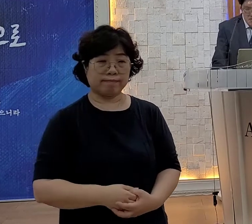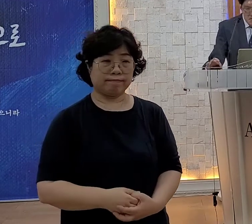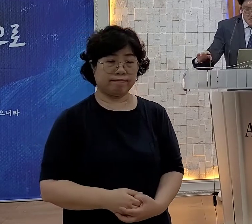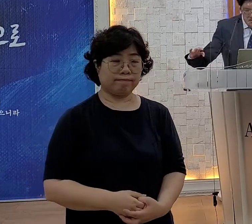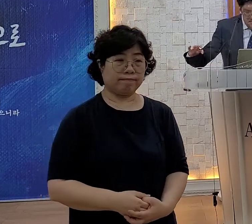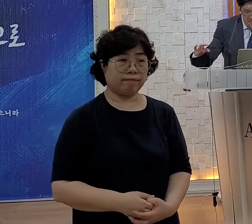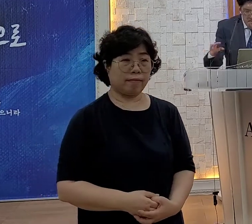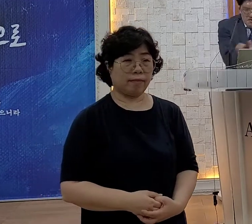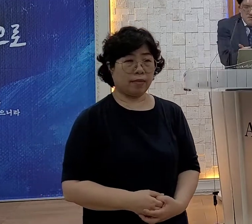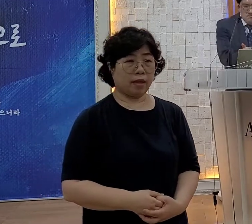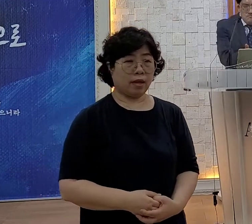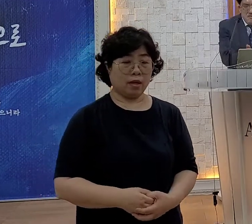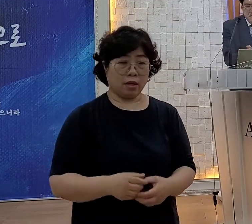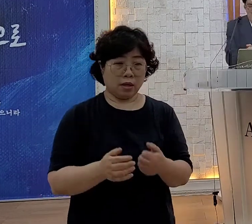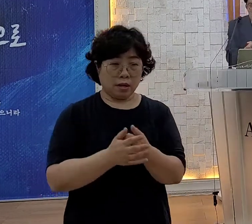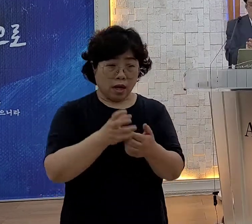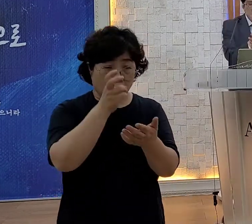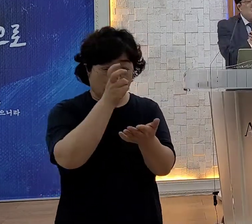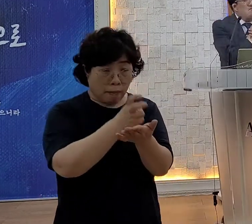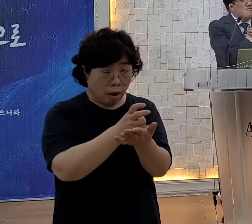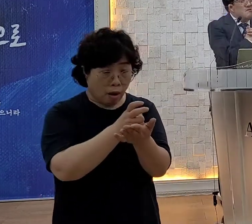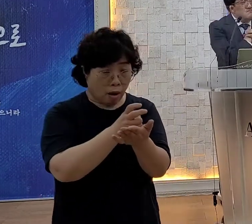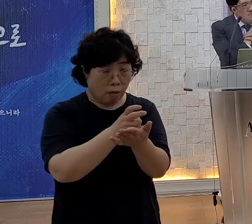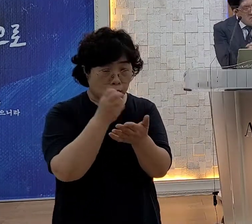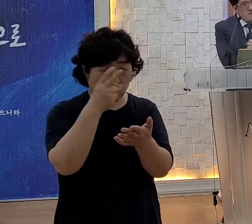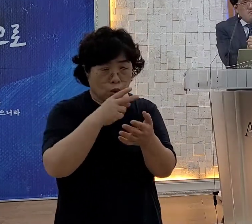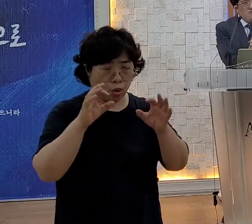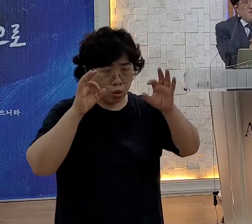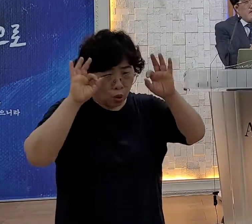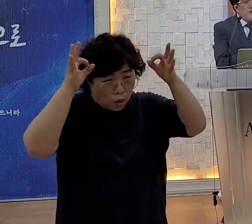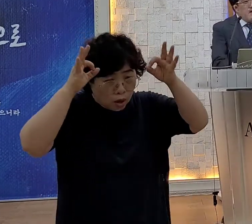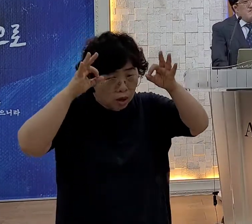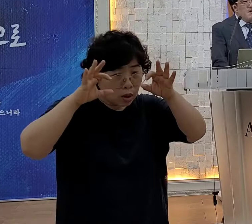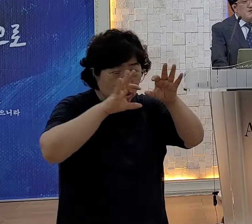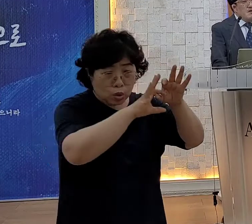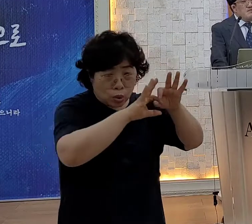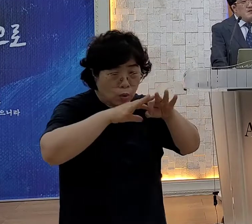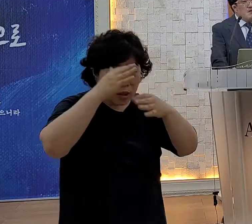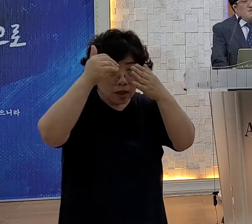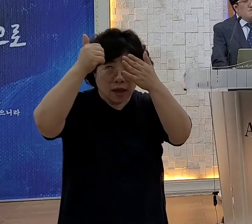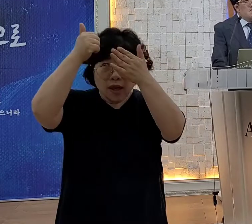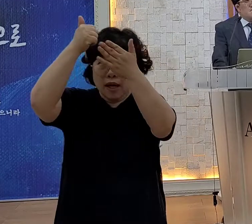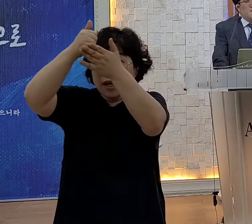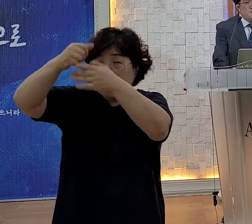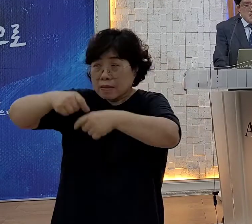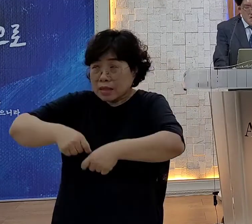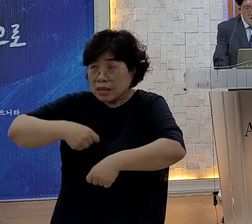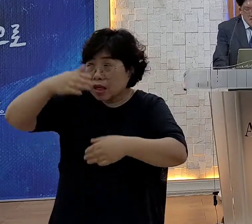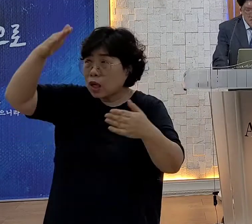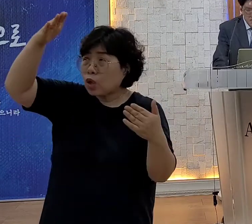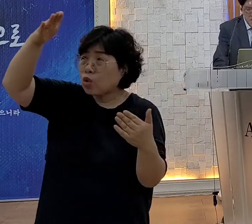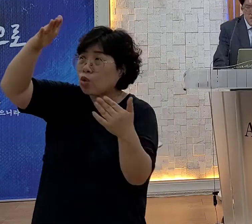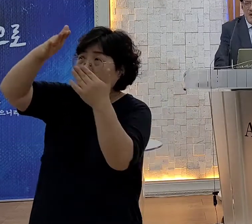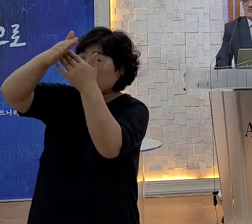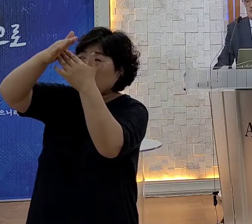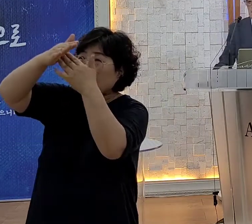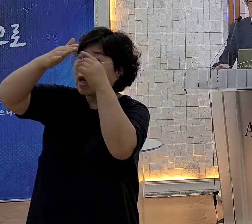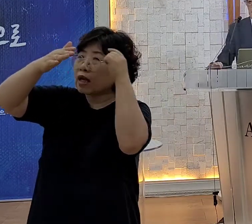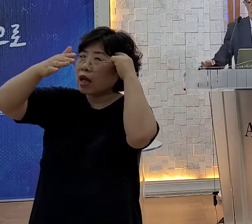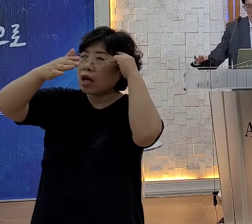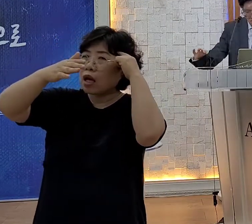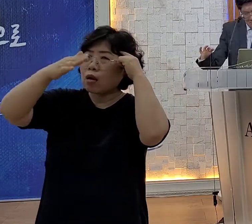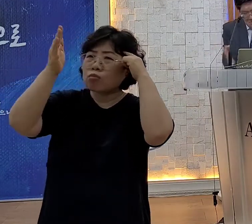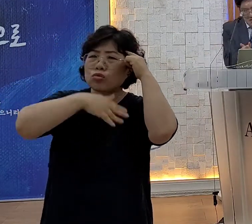사실이죠. 그래서 이 율법과 또 이 노력으로 하나님의 의의 자리에 오르려고 생각하는 그 자체가